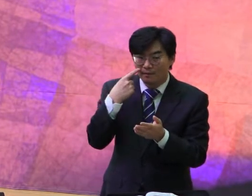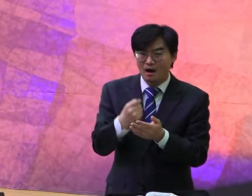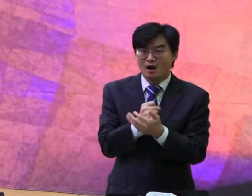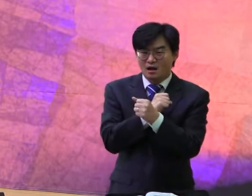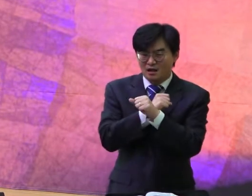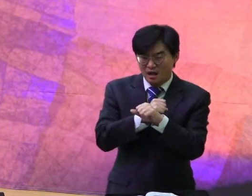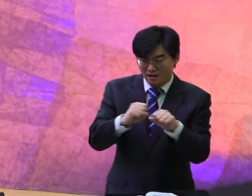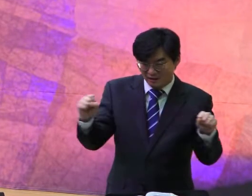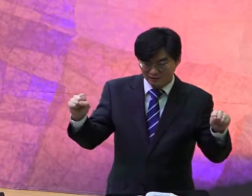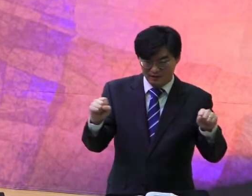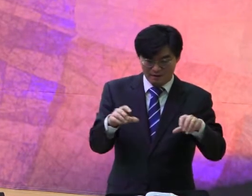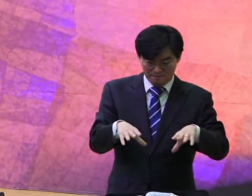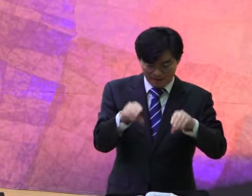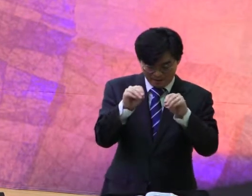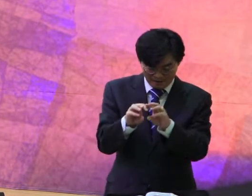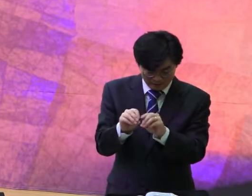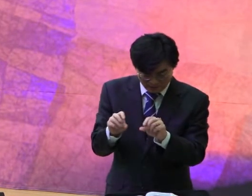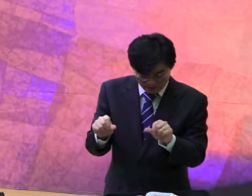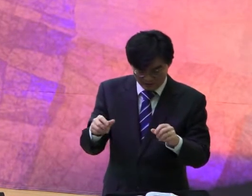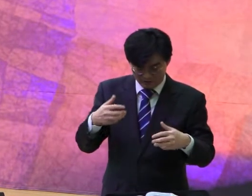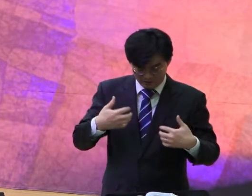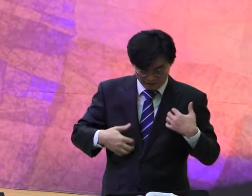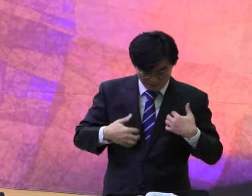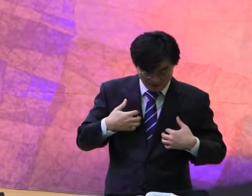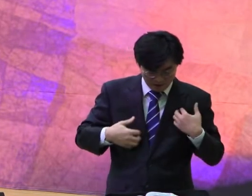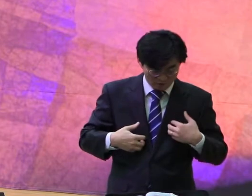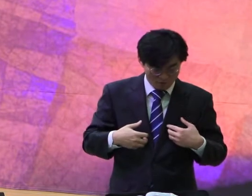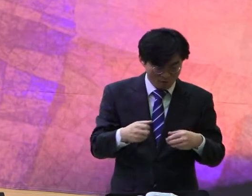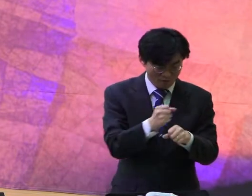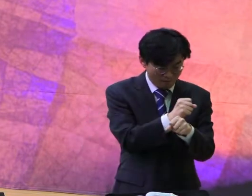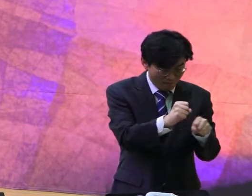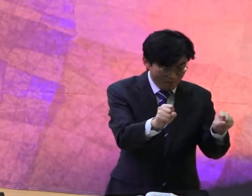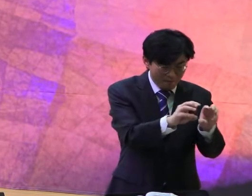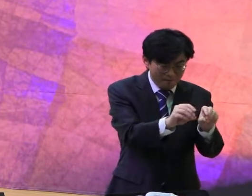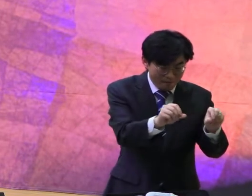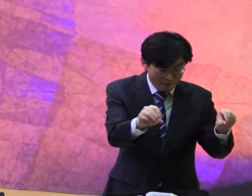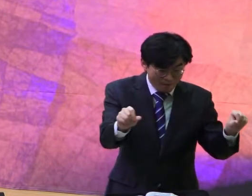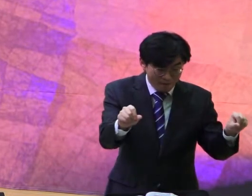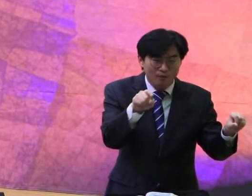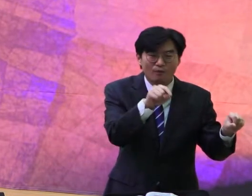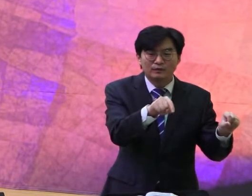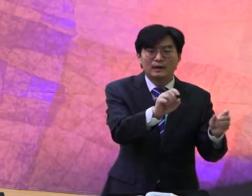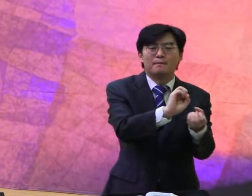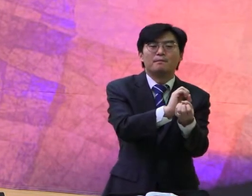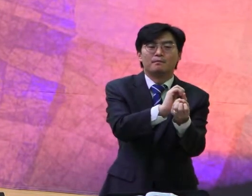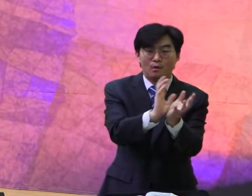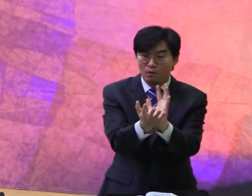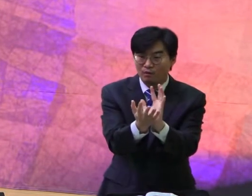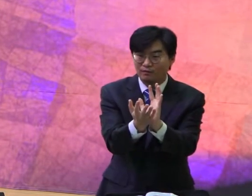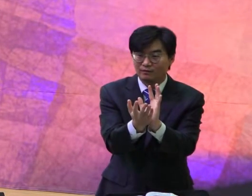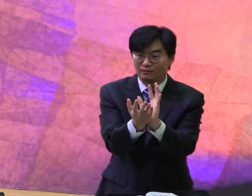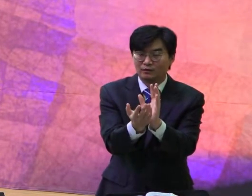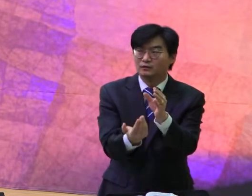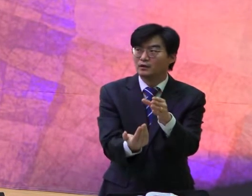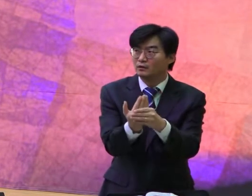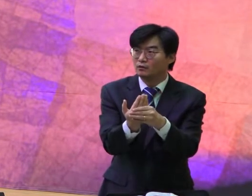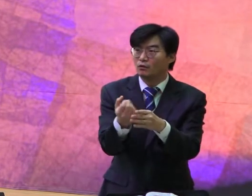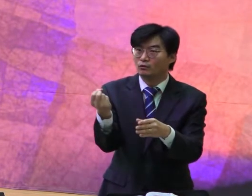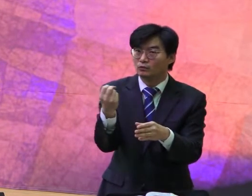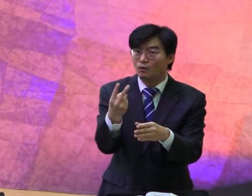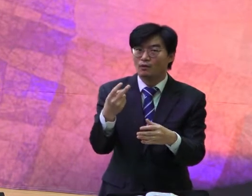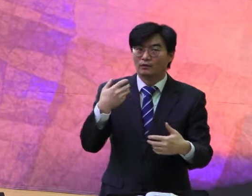기뻐하며 사막이 백합화와 같이 피어 즐거워하며 무성하게 피어 기쁜 노래로